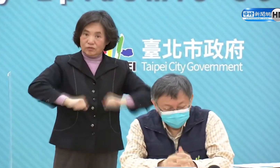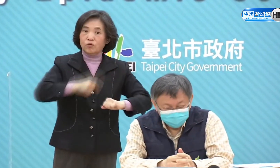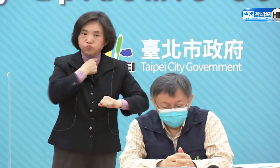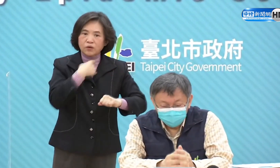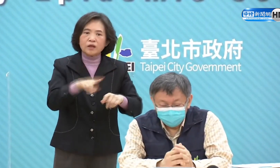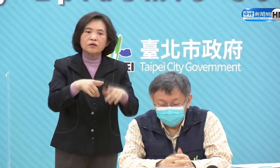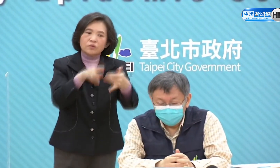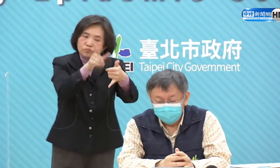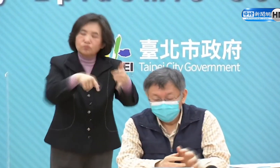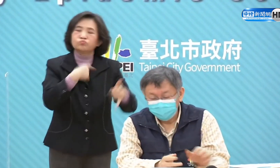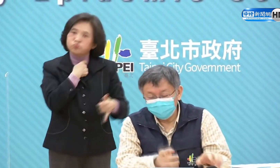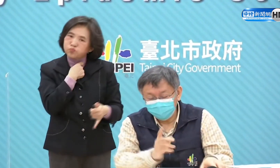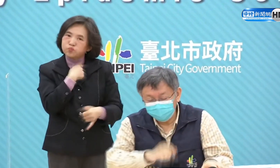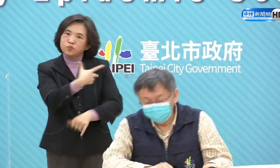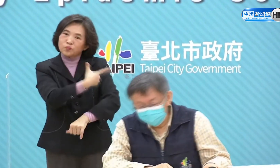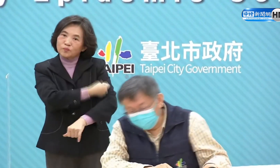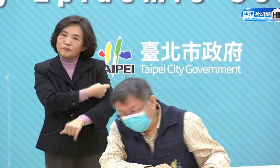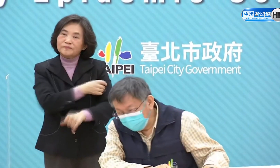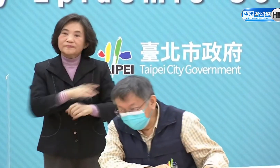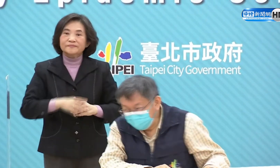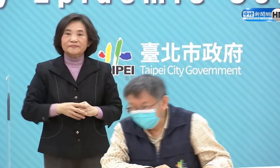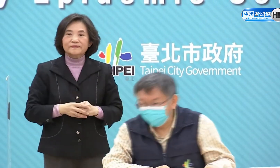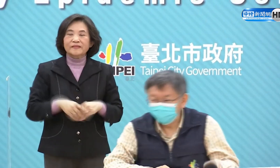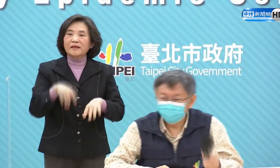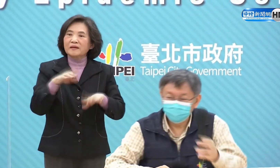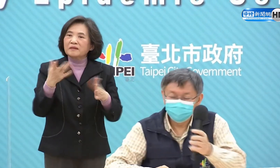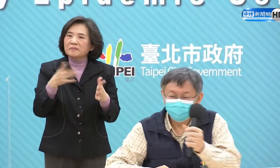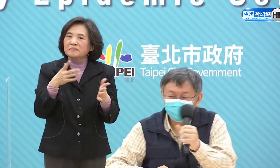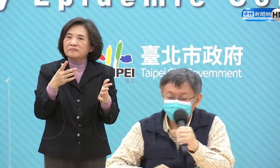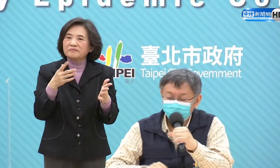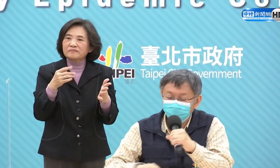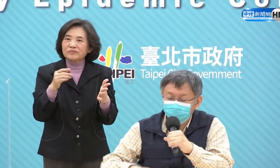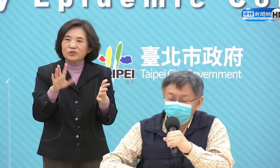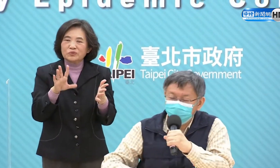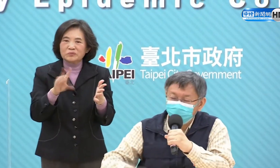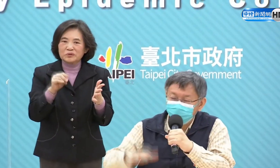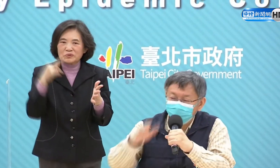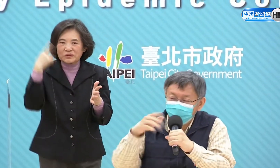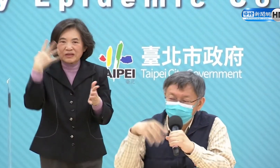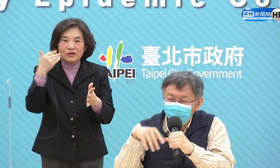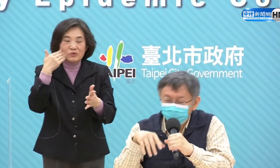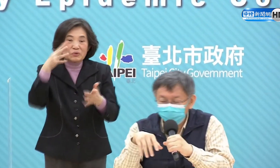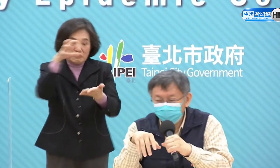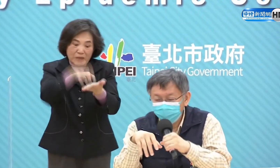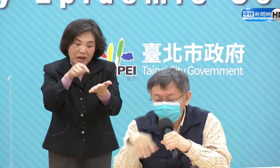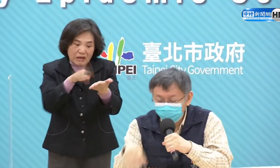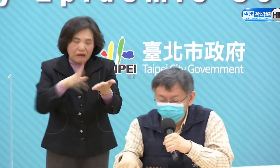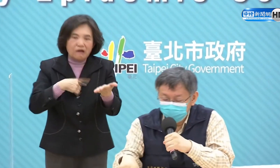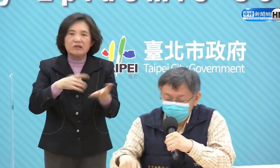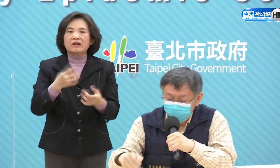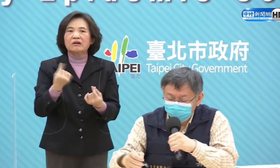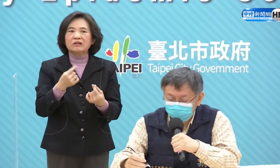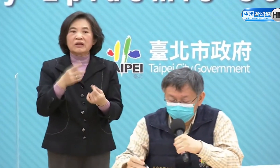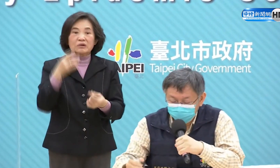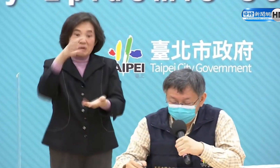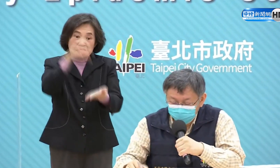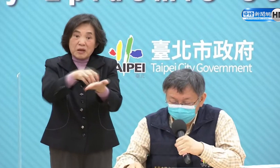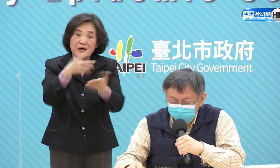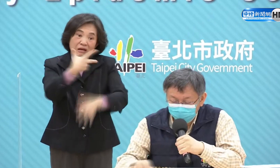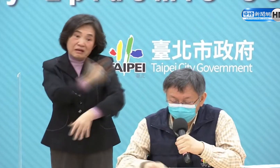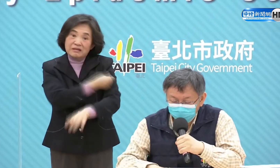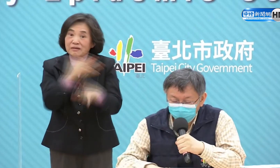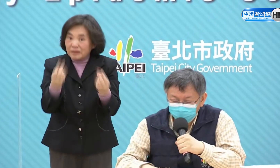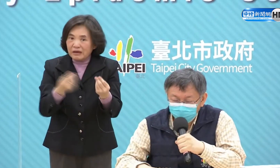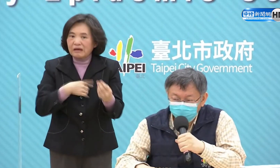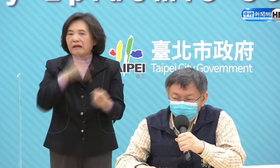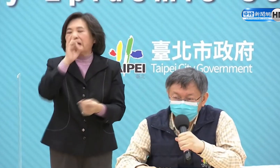还有他的意愿。那这个样子的话，会不会涉及到有一点歧视的问题？所以想请教，就是说是不是